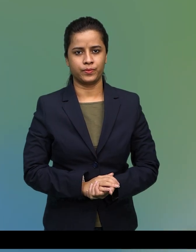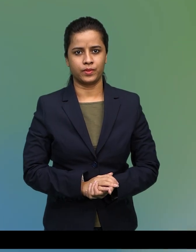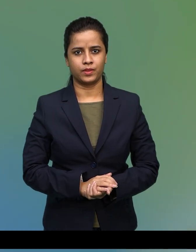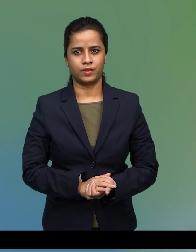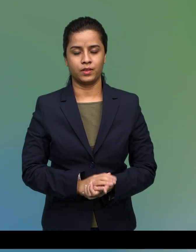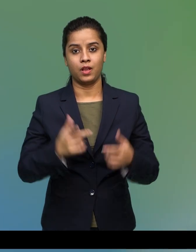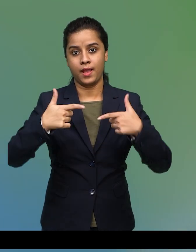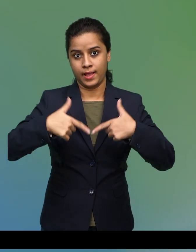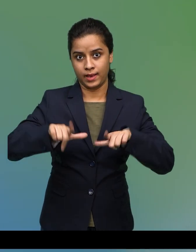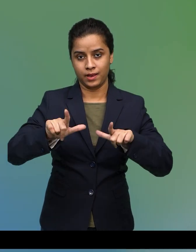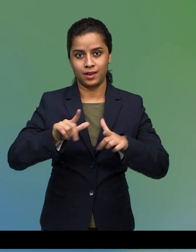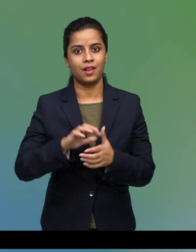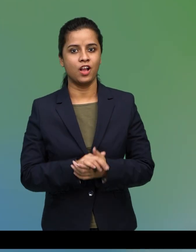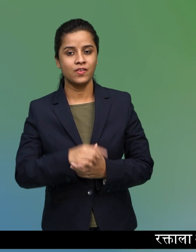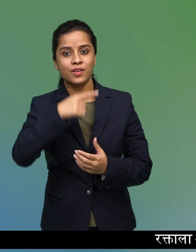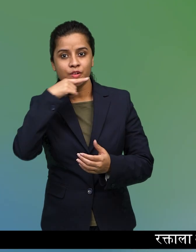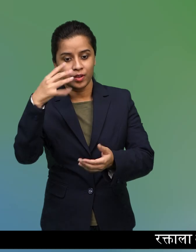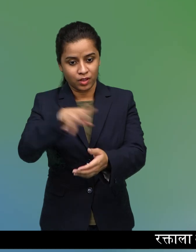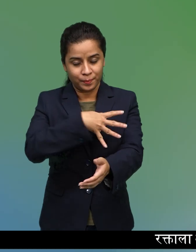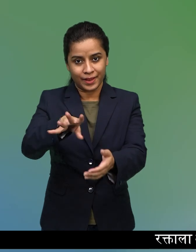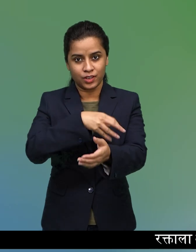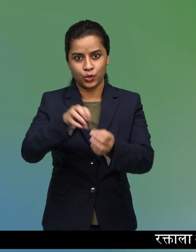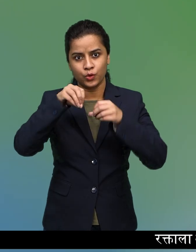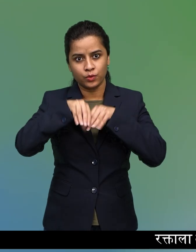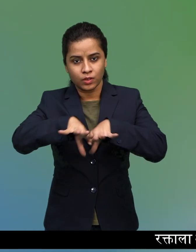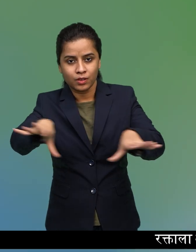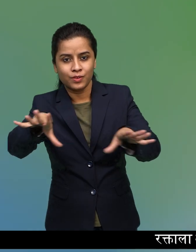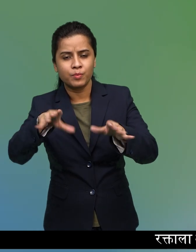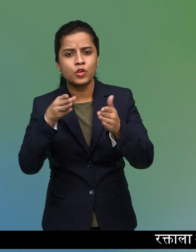या झडपा रक्ताला अलिंदातून पिंडकोशामध्ये